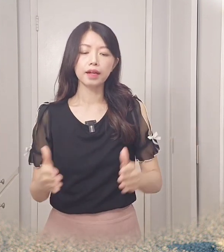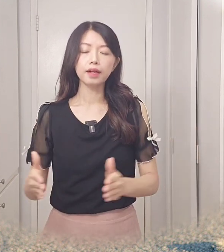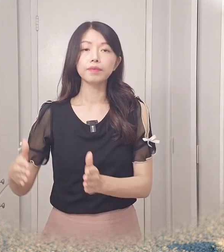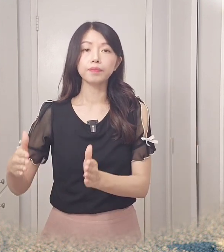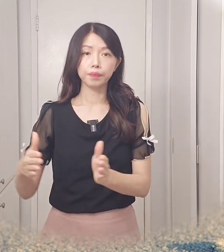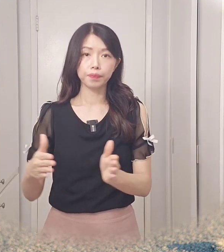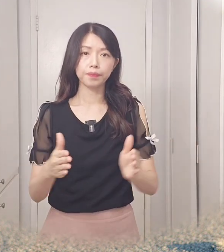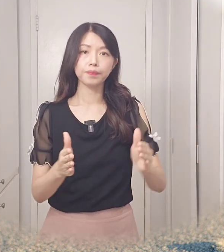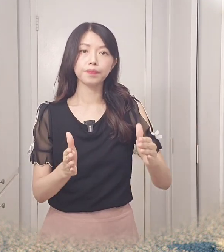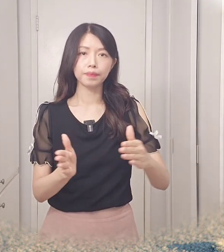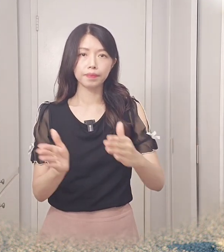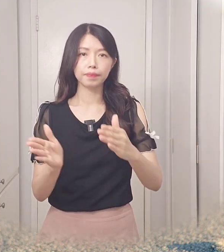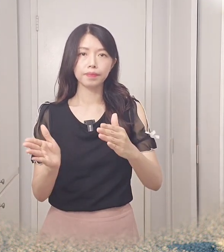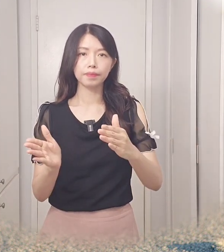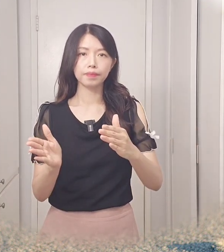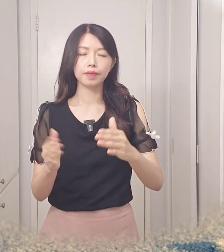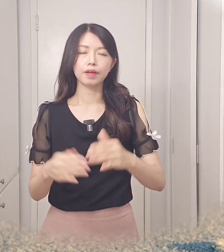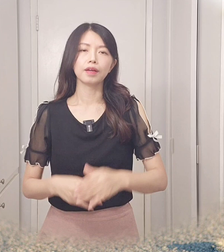인생길